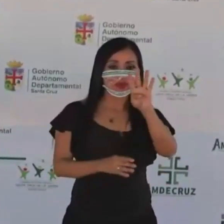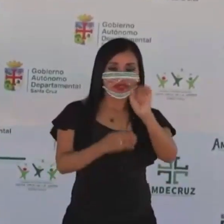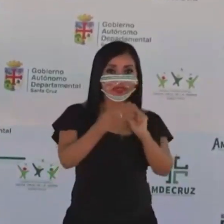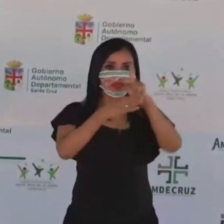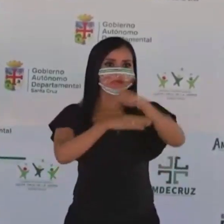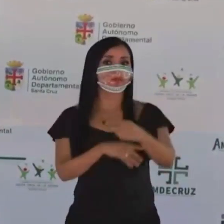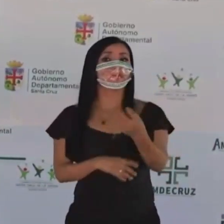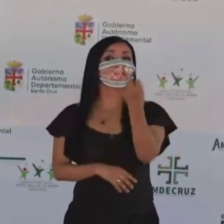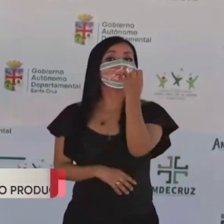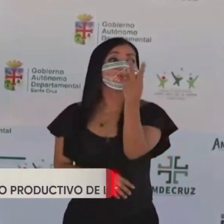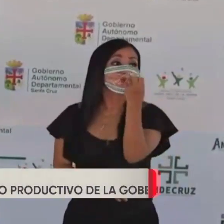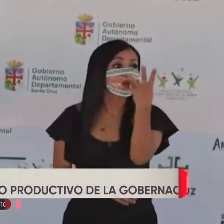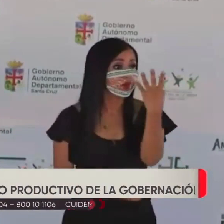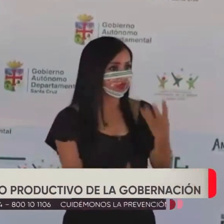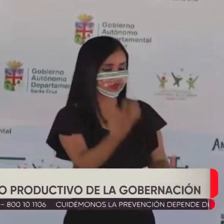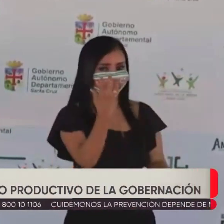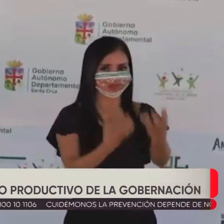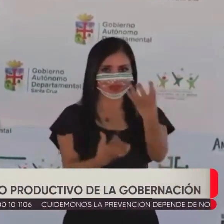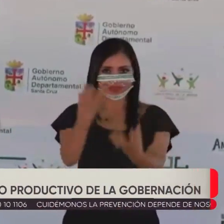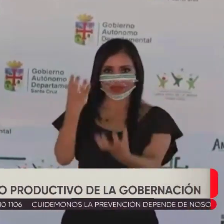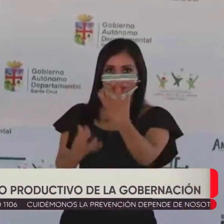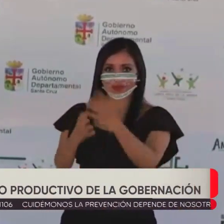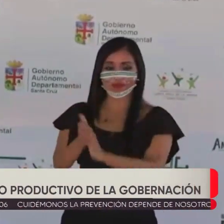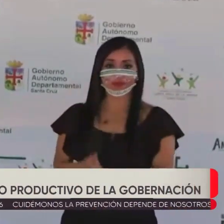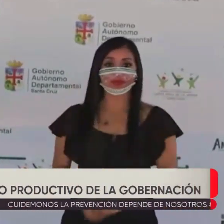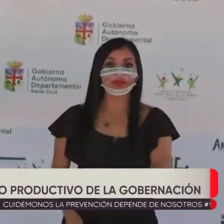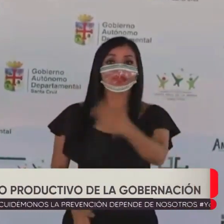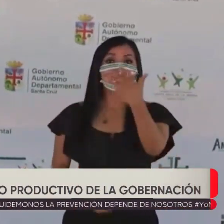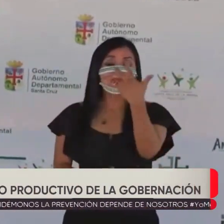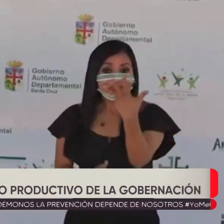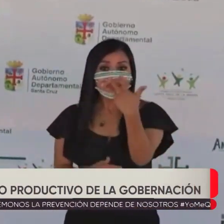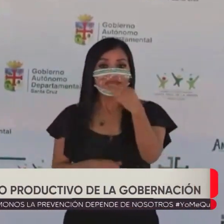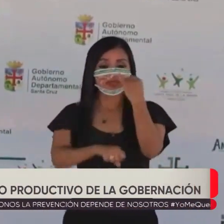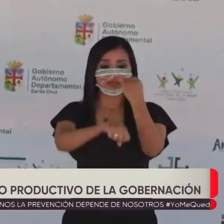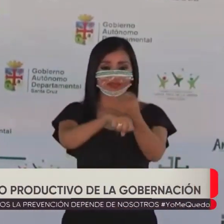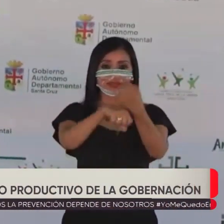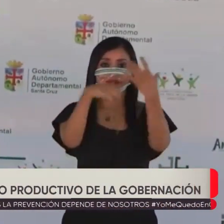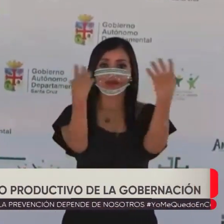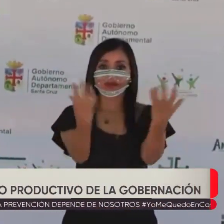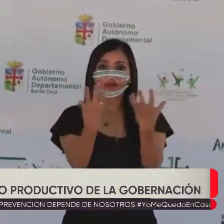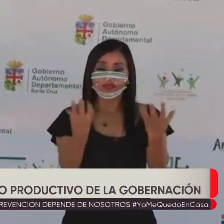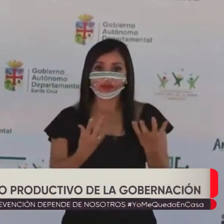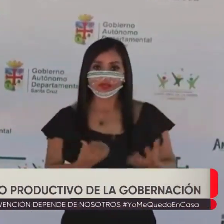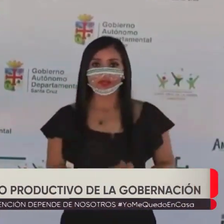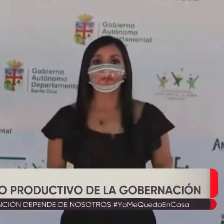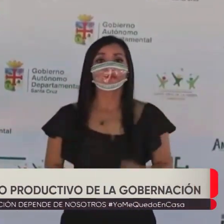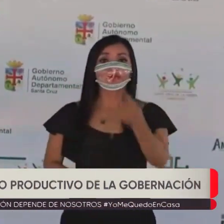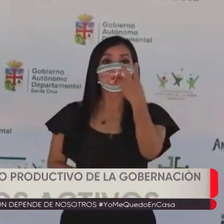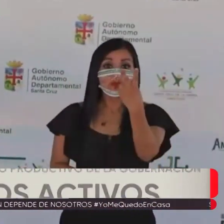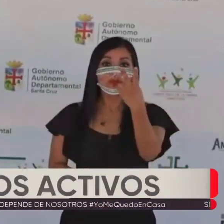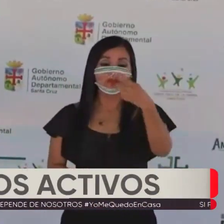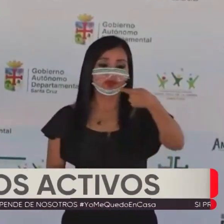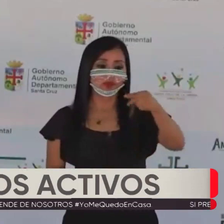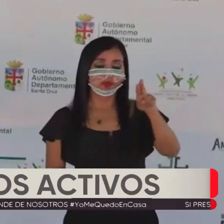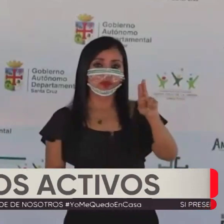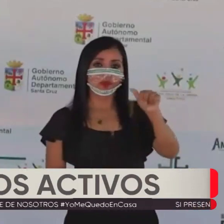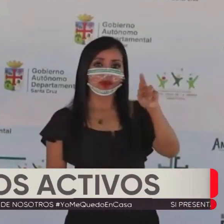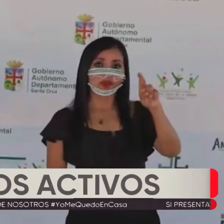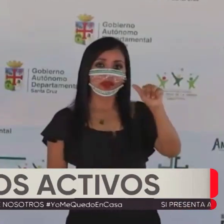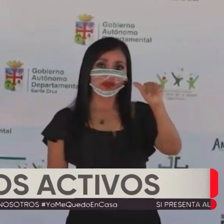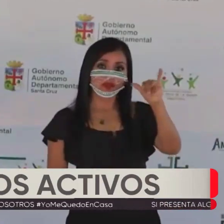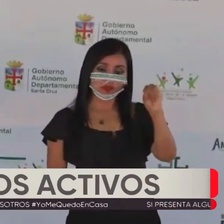Son 12 incendios. 3 en Concepción, 2 en Guarayo, 1 en Postre